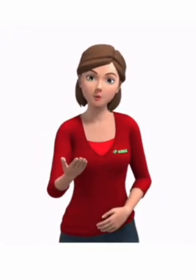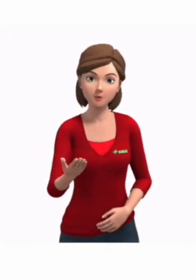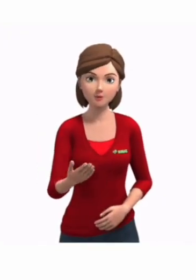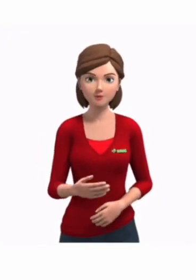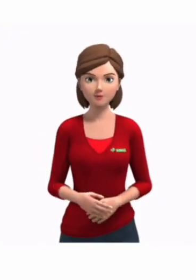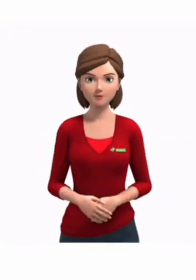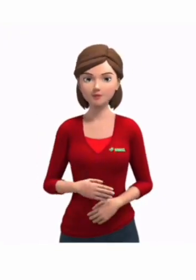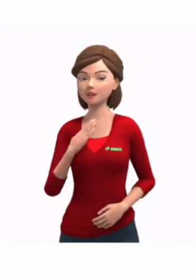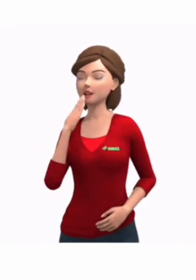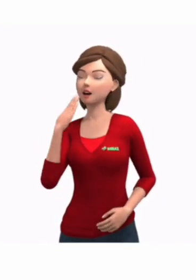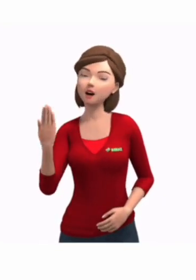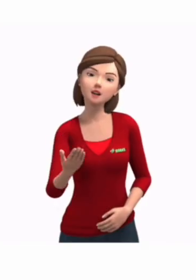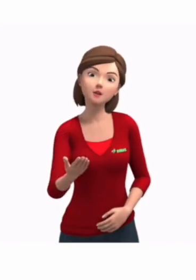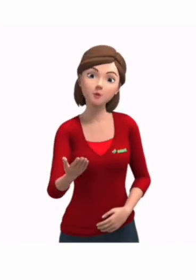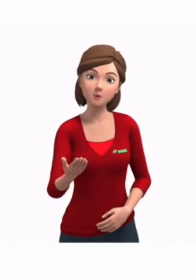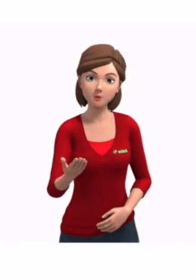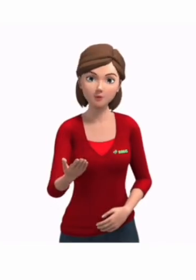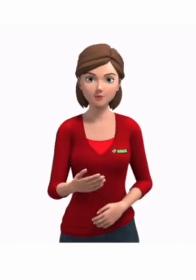J'espère avoir répondu à tes questions.